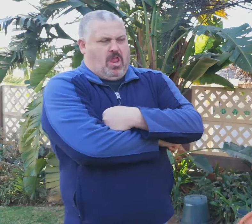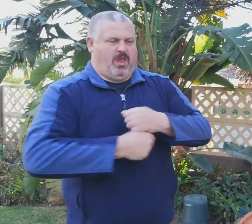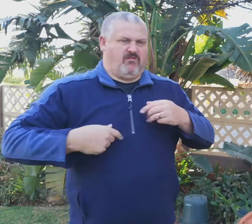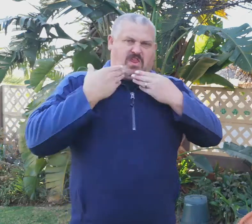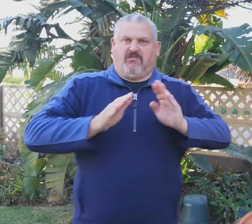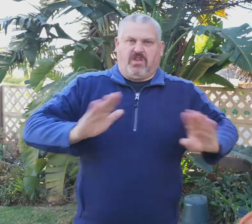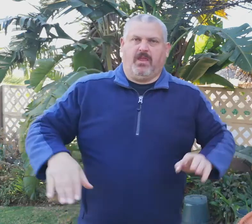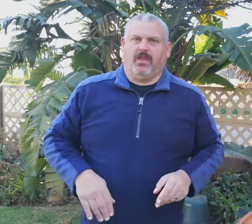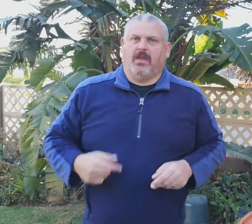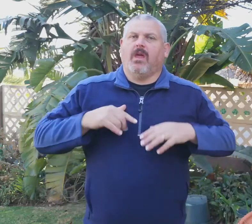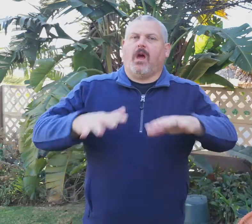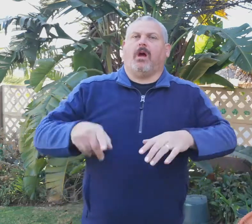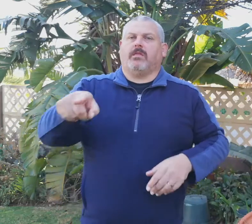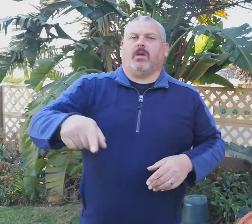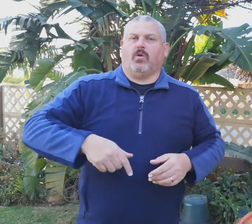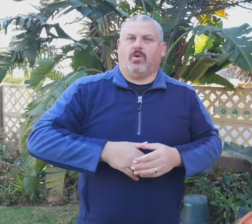Nee, vergeet het niet. Wat ja.